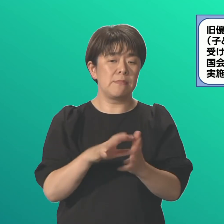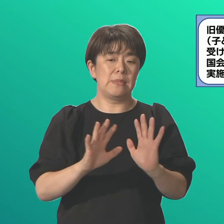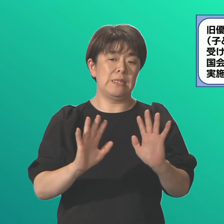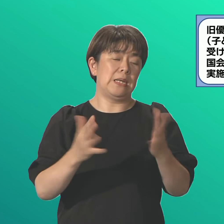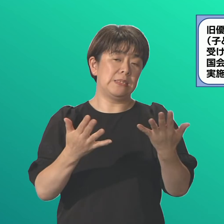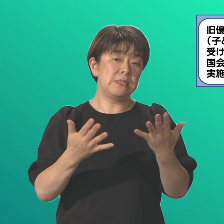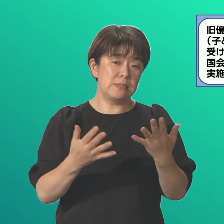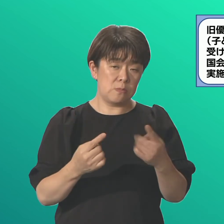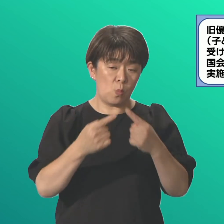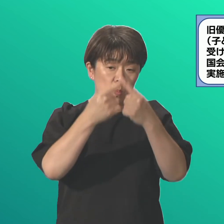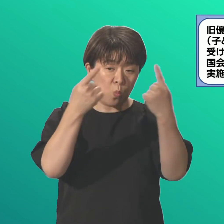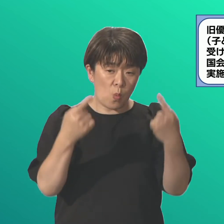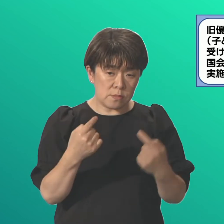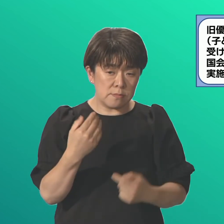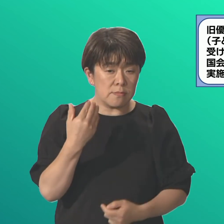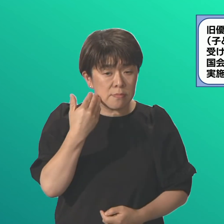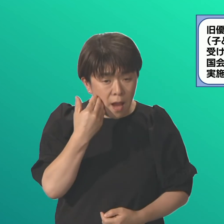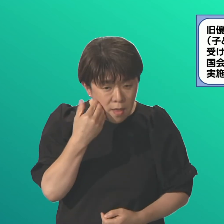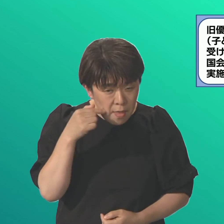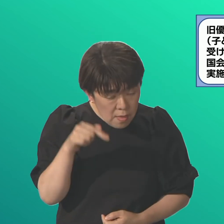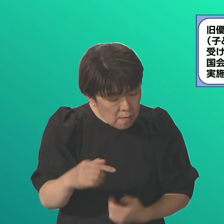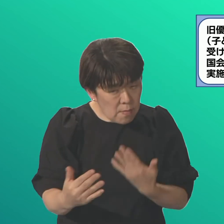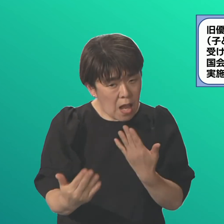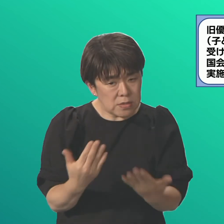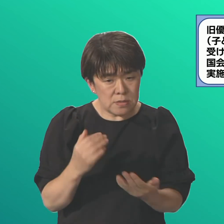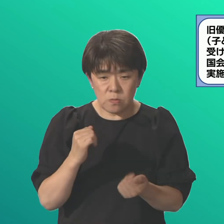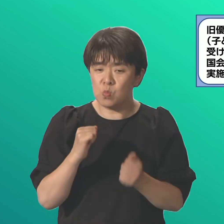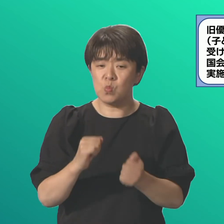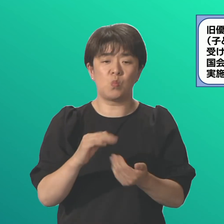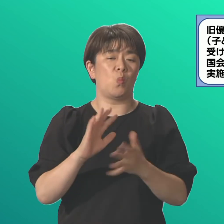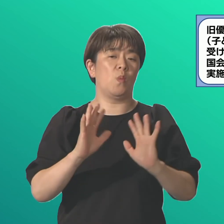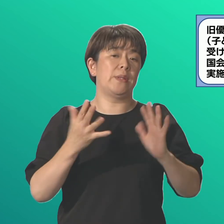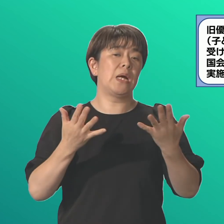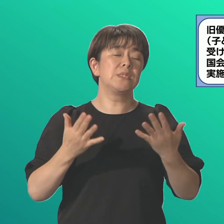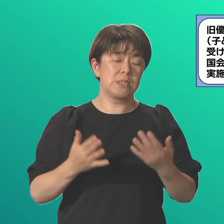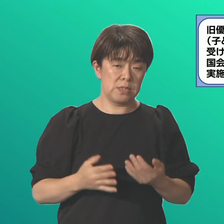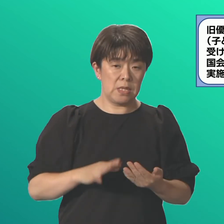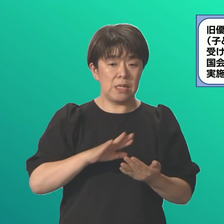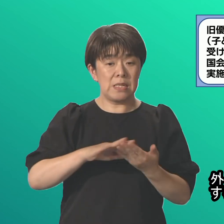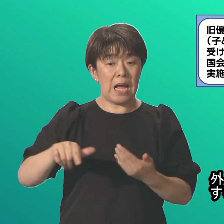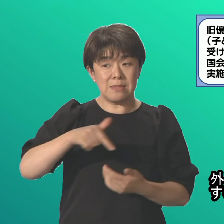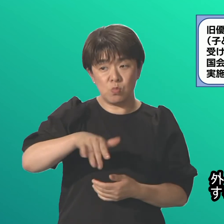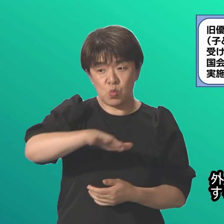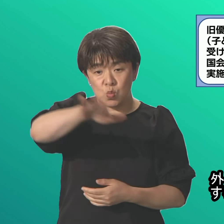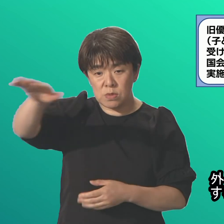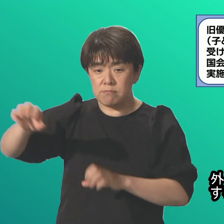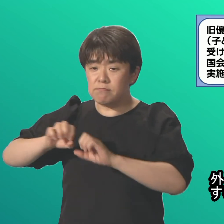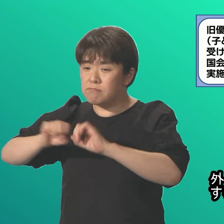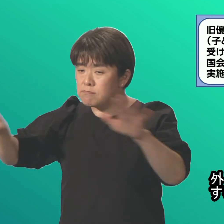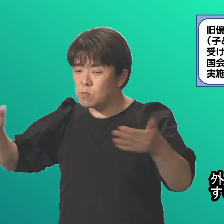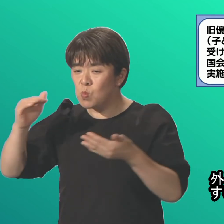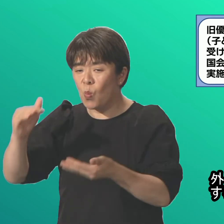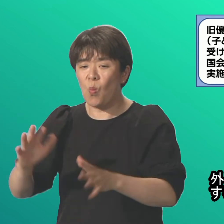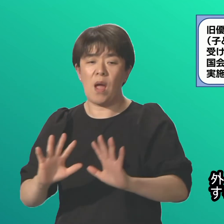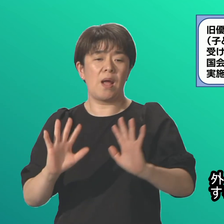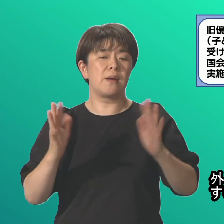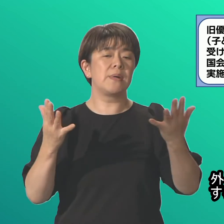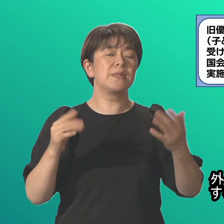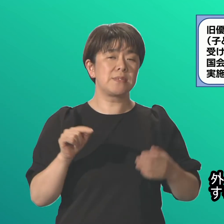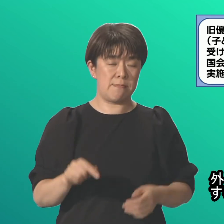り、個人の回答が特定されたり、外部に知られたりすることはあり